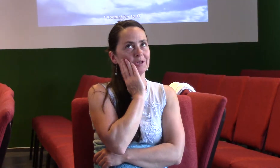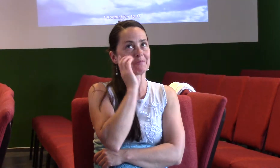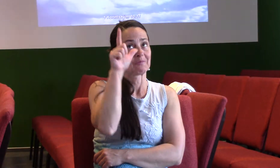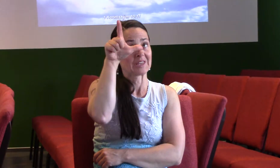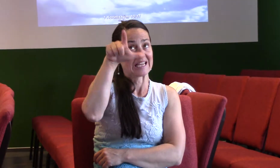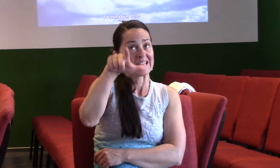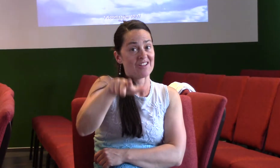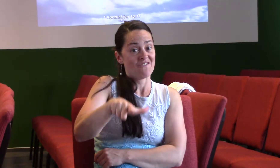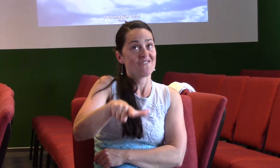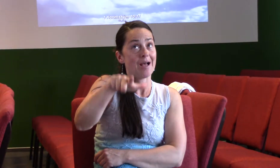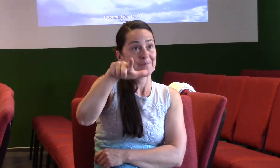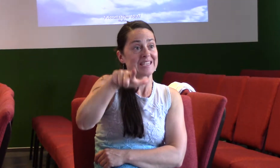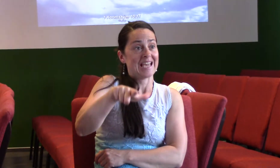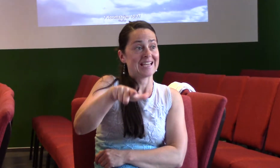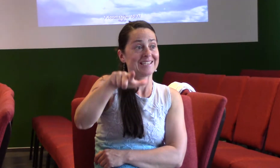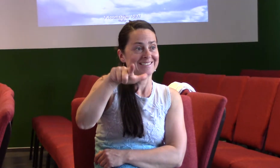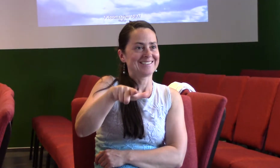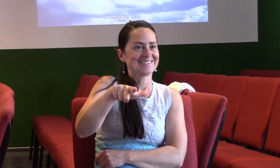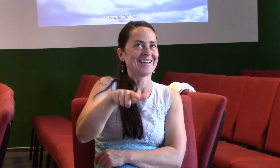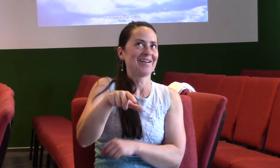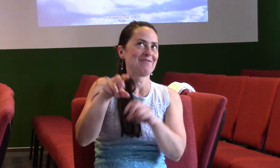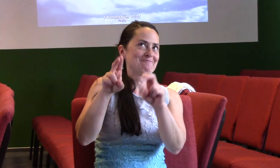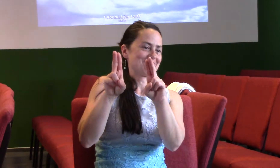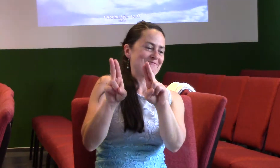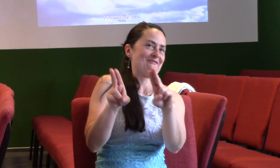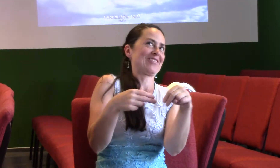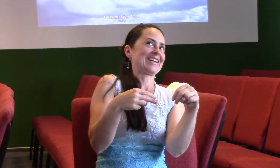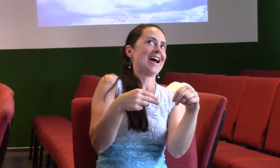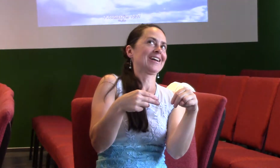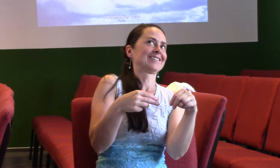nové. Jako náhradu za ty, co dělal ukrat.